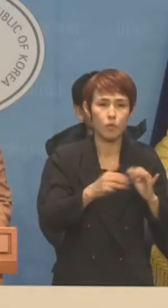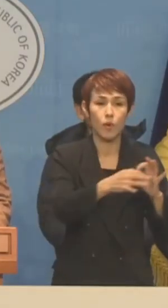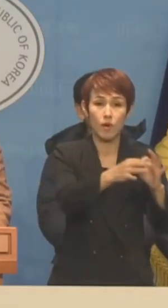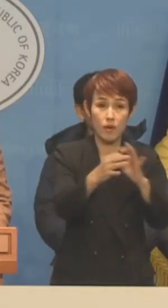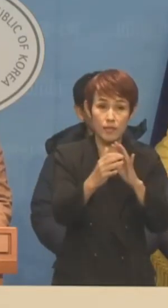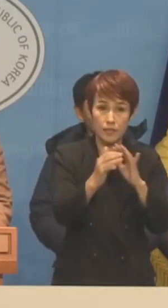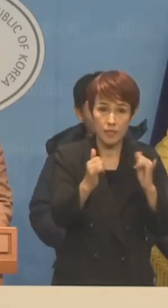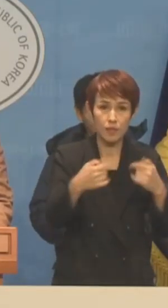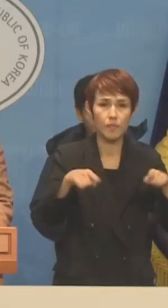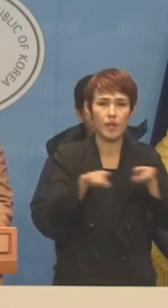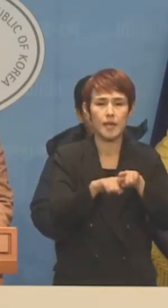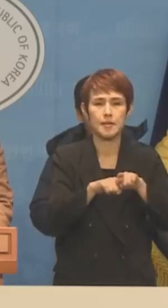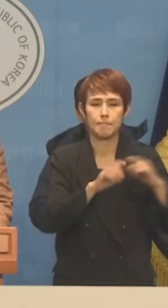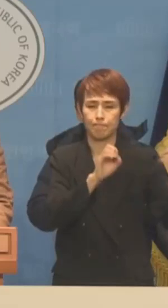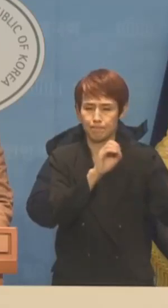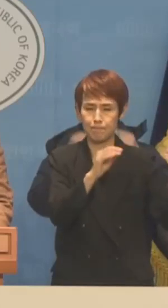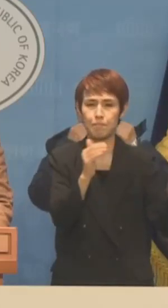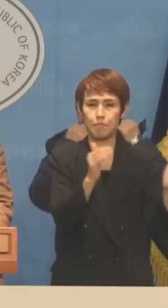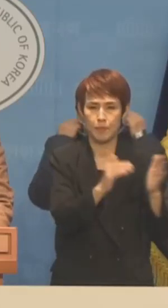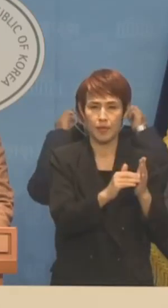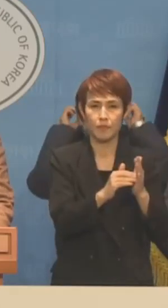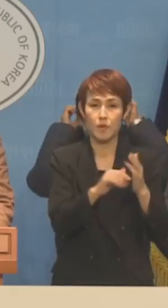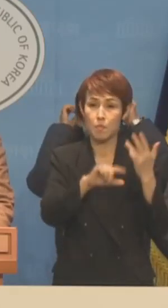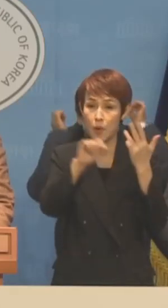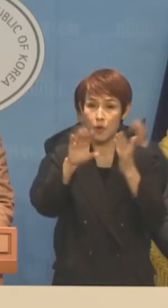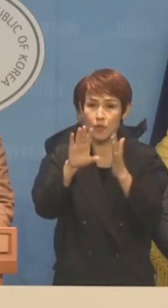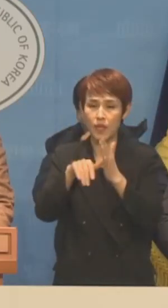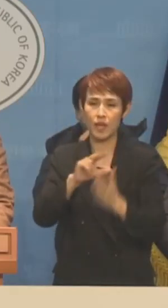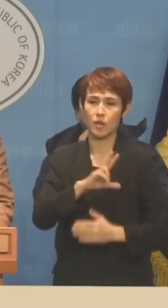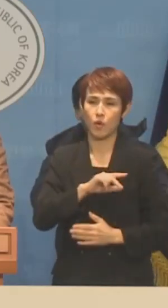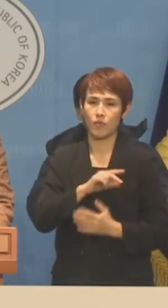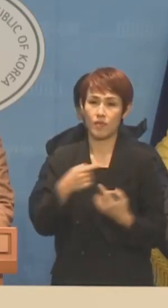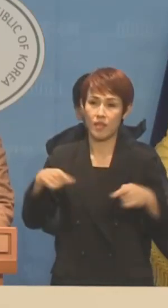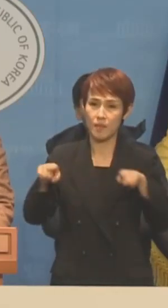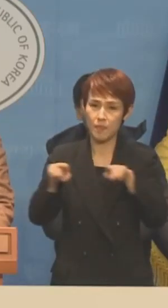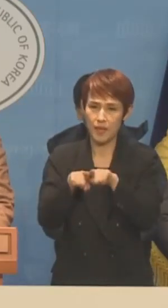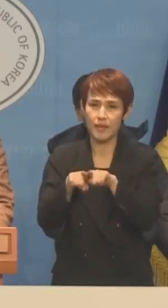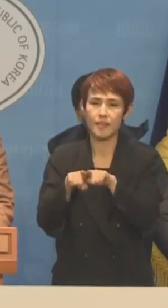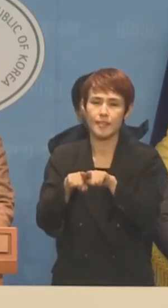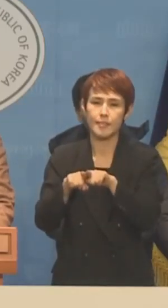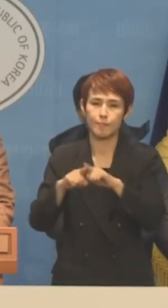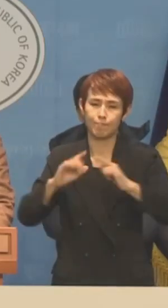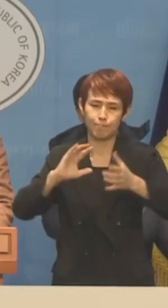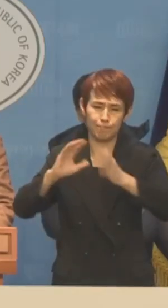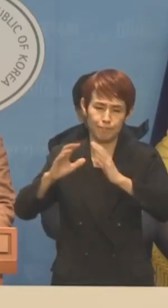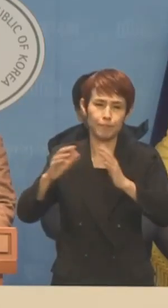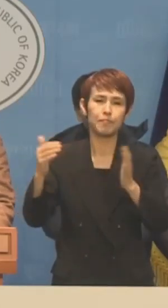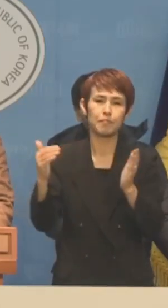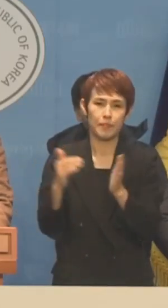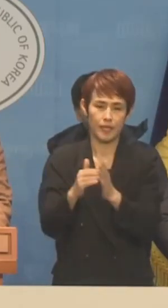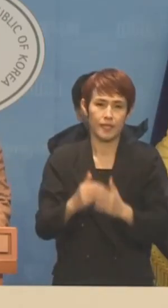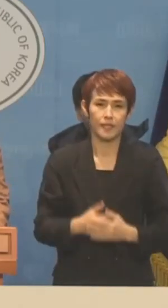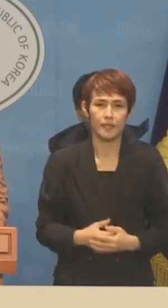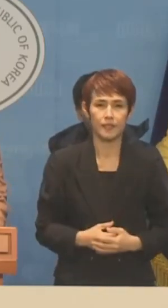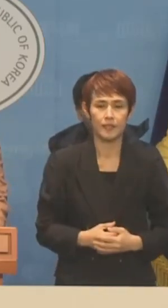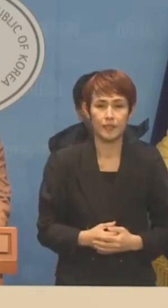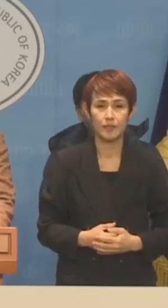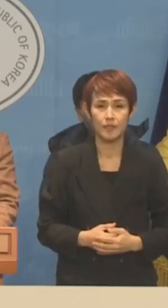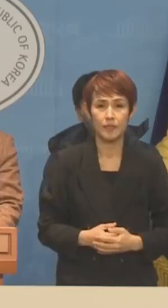개최하였고 8월에 여러 의원님들과 진실하해위 전문가들과 함께 법 제정 토론회를